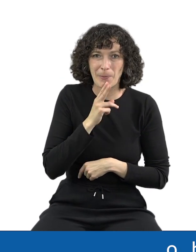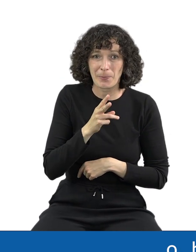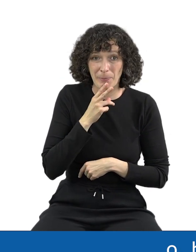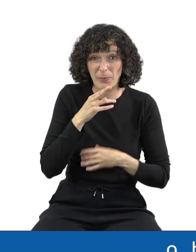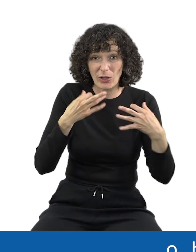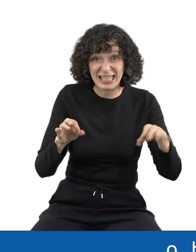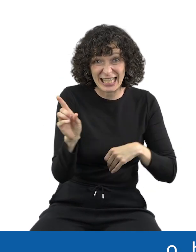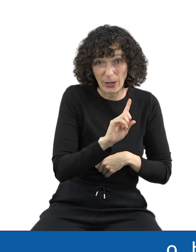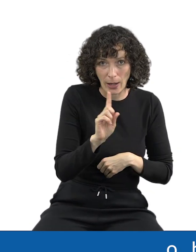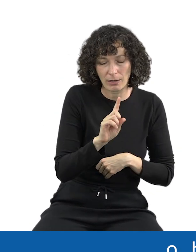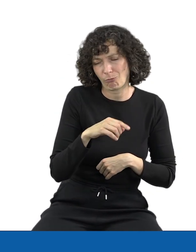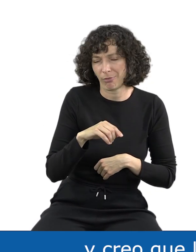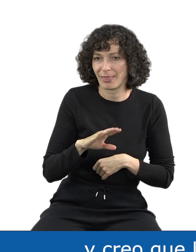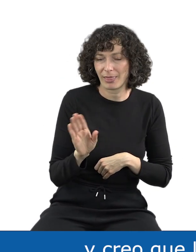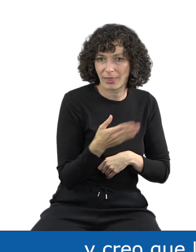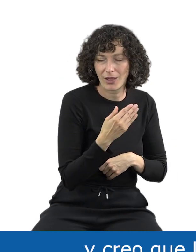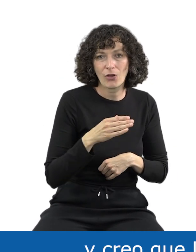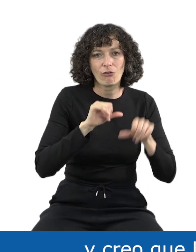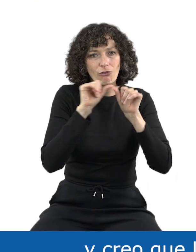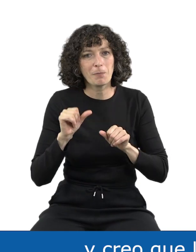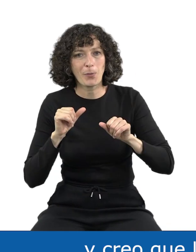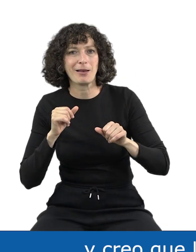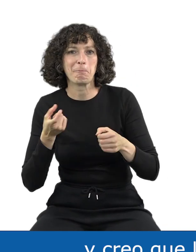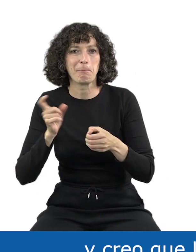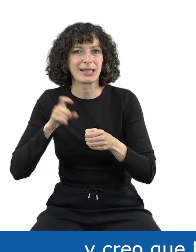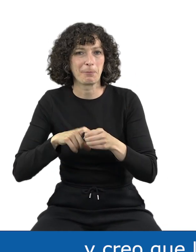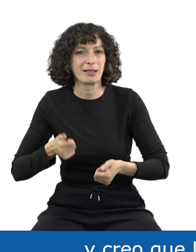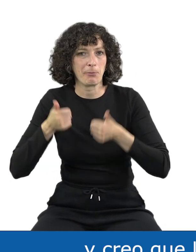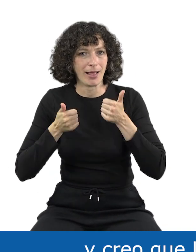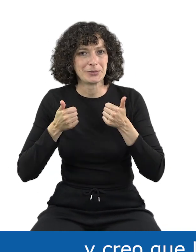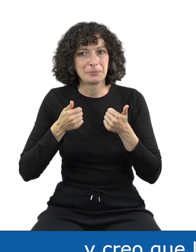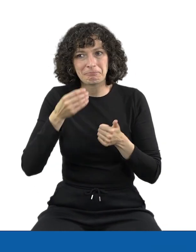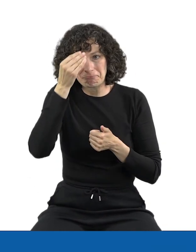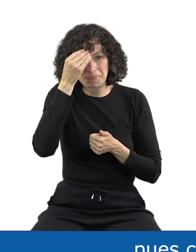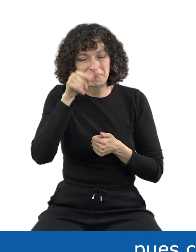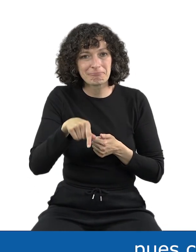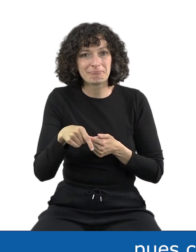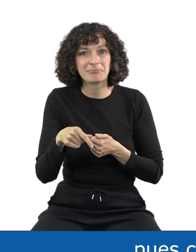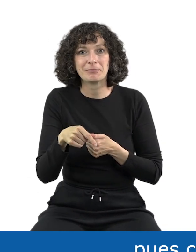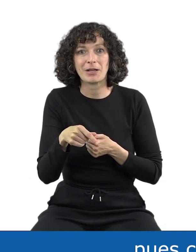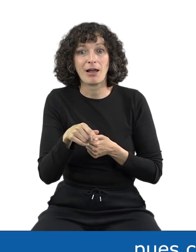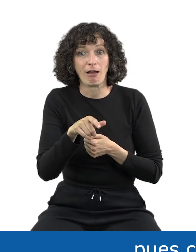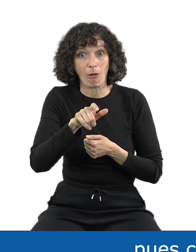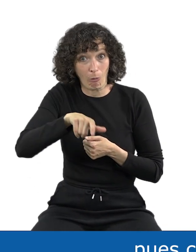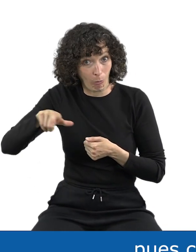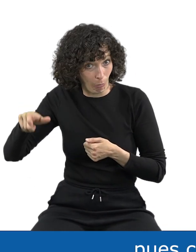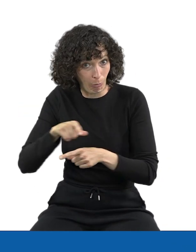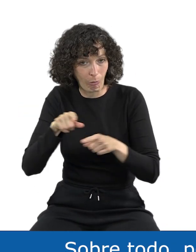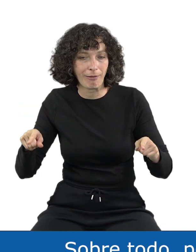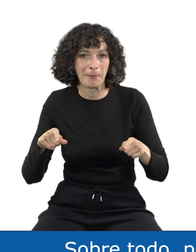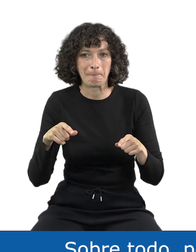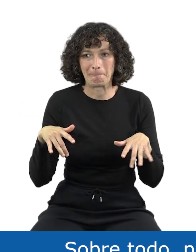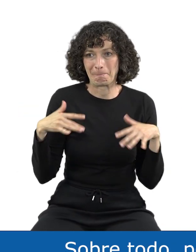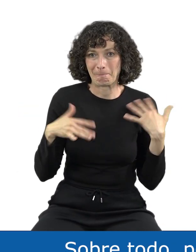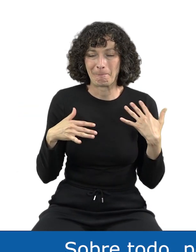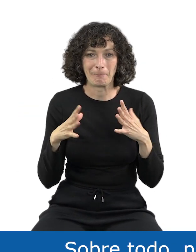es una manera yo creo que muy dinámica y creo que la gente de momento lo está cogiendo con mucha, bueno, pues con mucha alegría y con mucho entusiasmo,